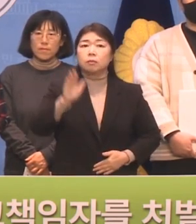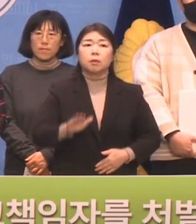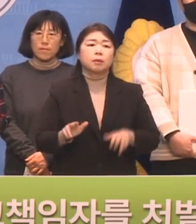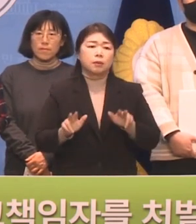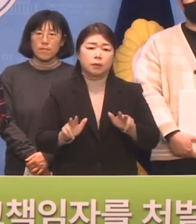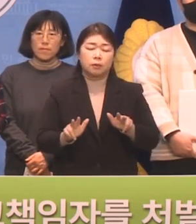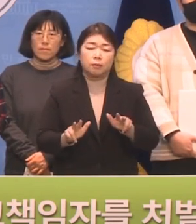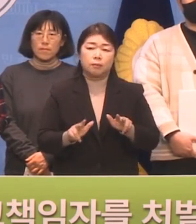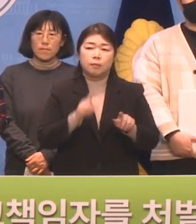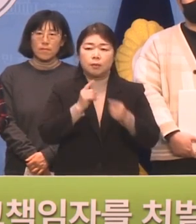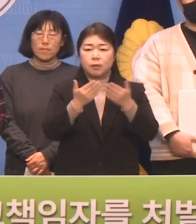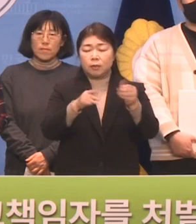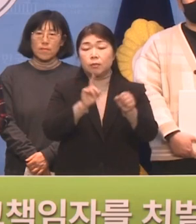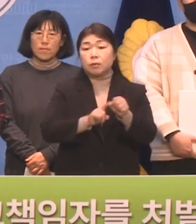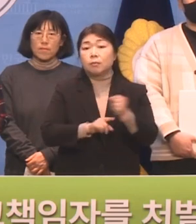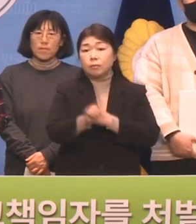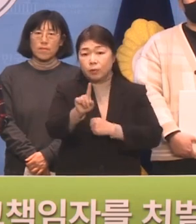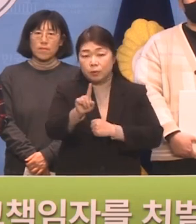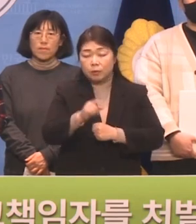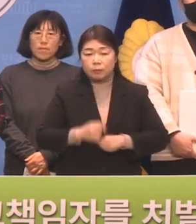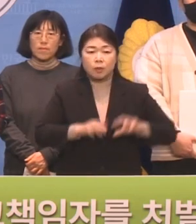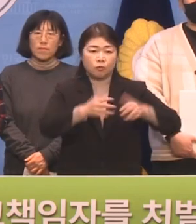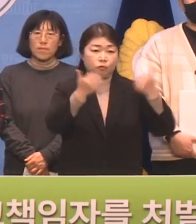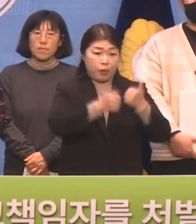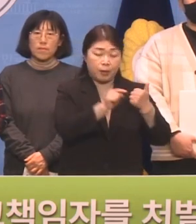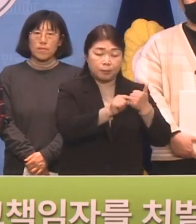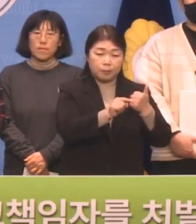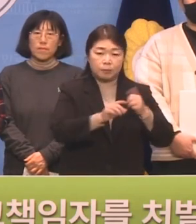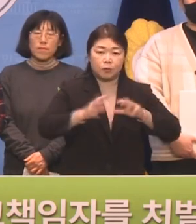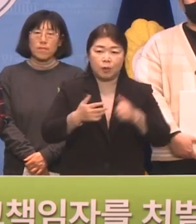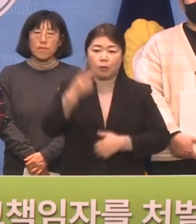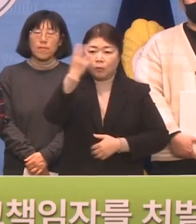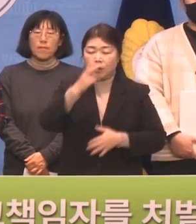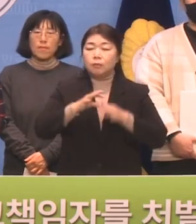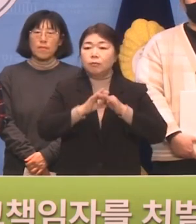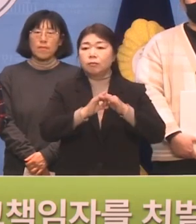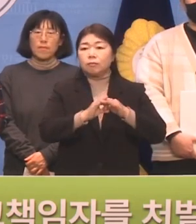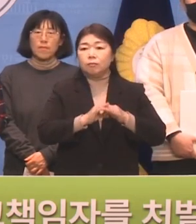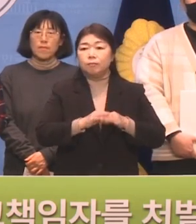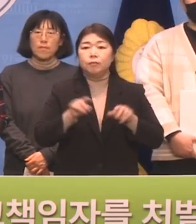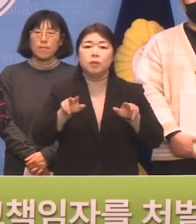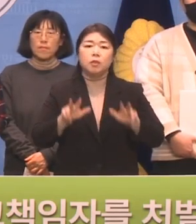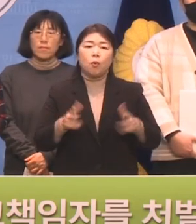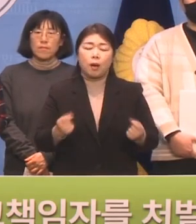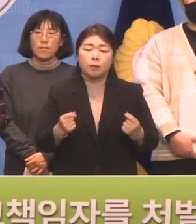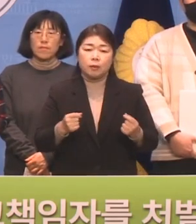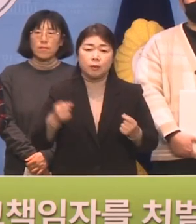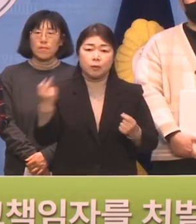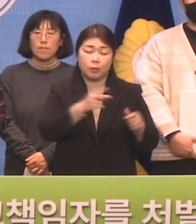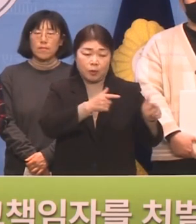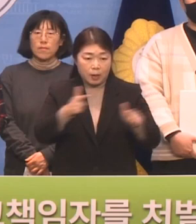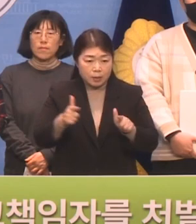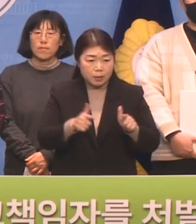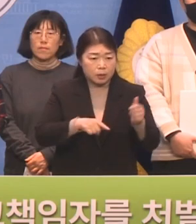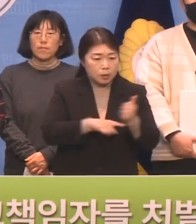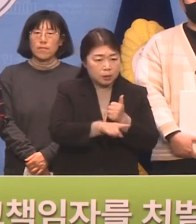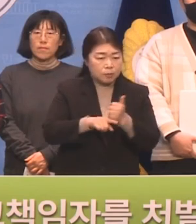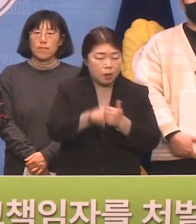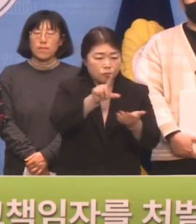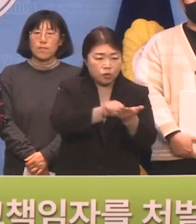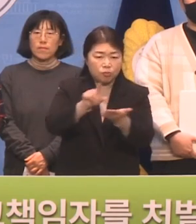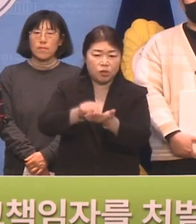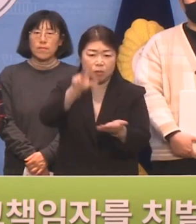이 자리에 온 것은 국회가 국정조사를 통해서 이러한 그 여러 가지 의문을